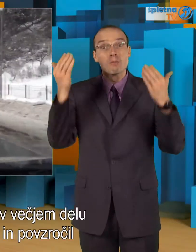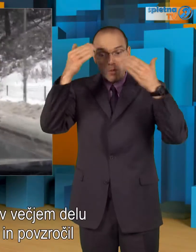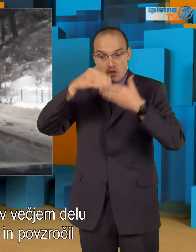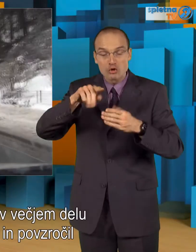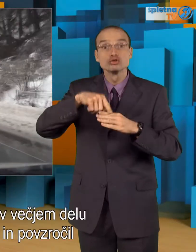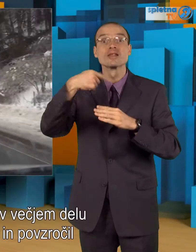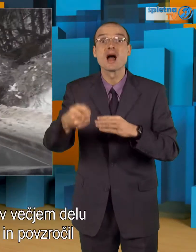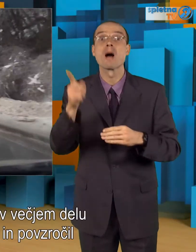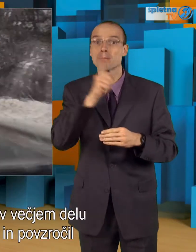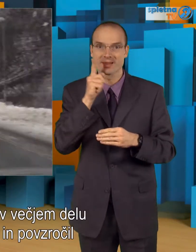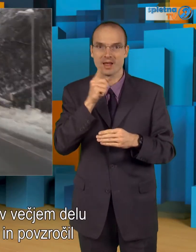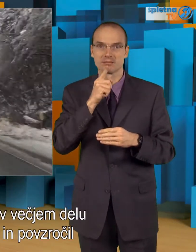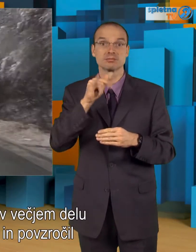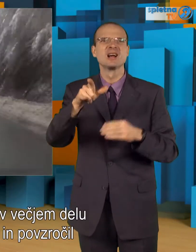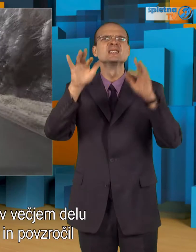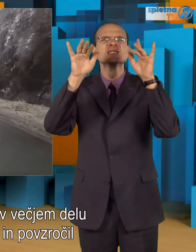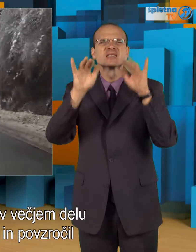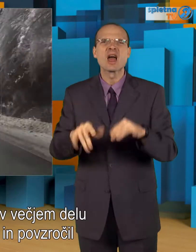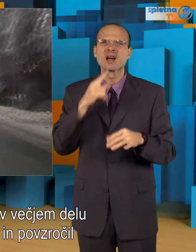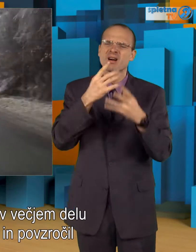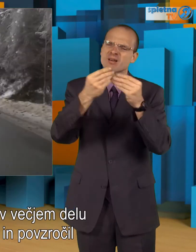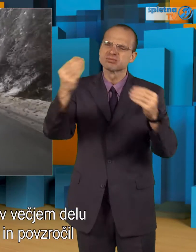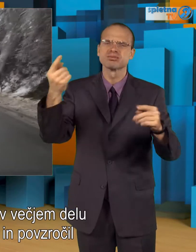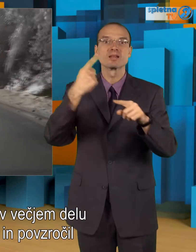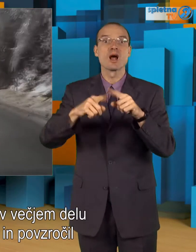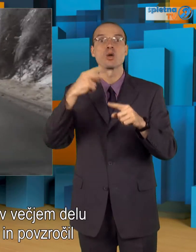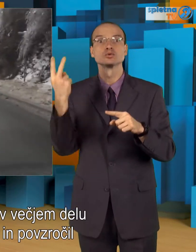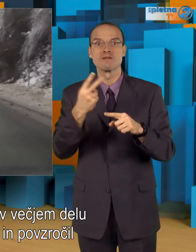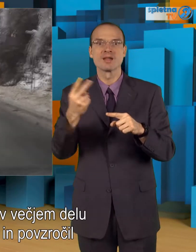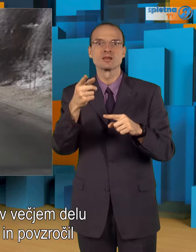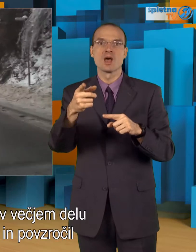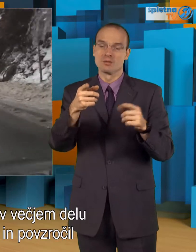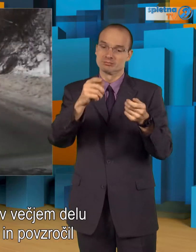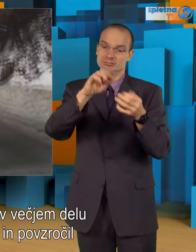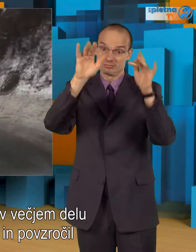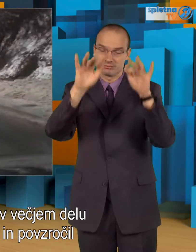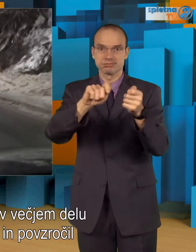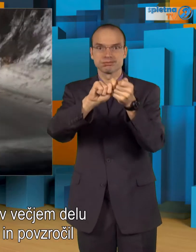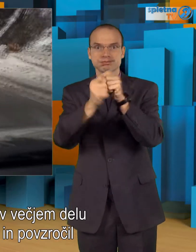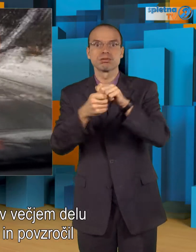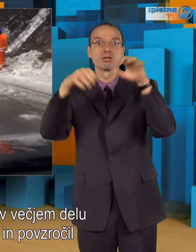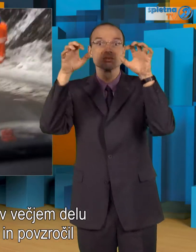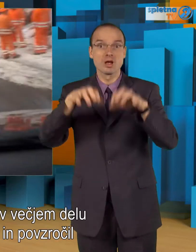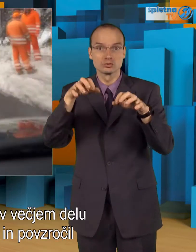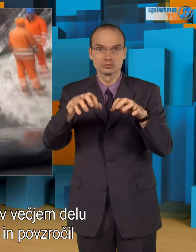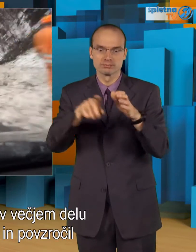V noči na petek je sneg v večjem delu Slovenije prešel v dež in povzročil poledico in žled.